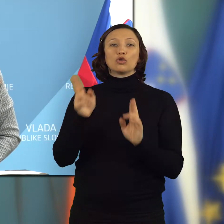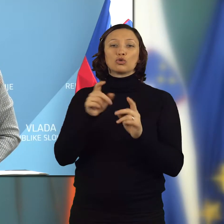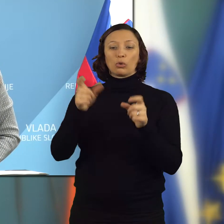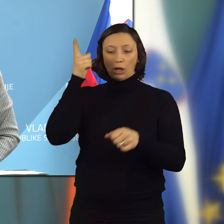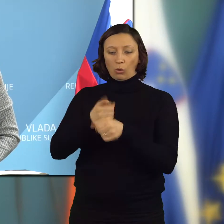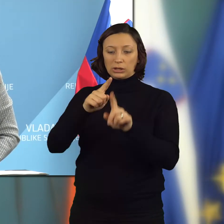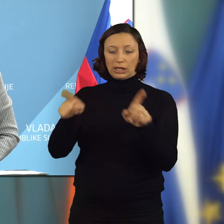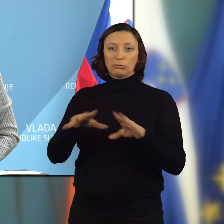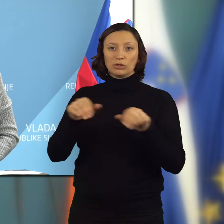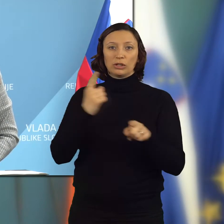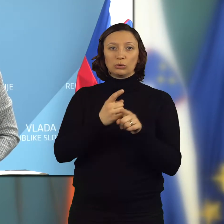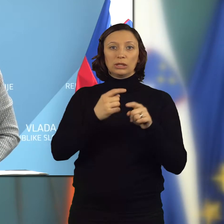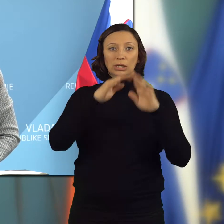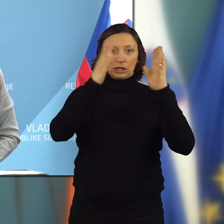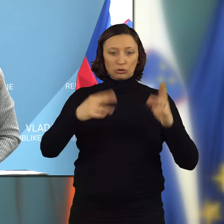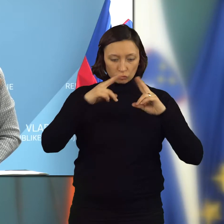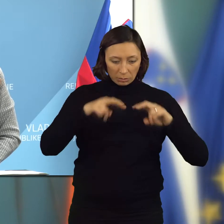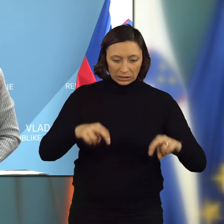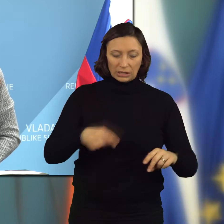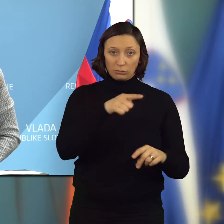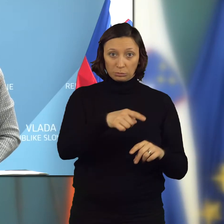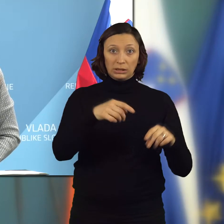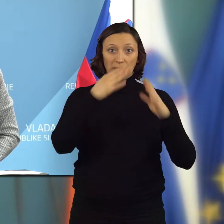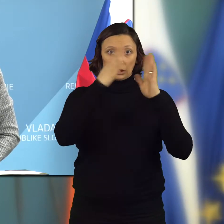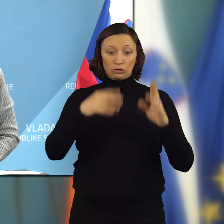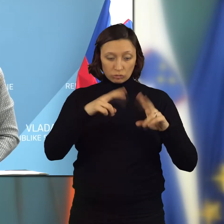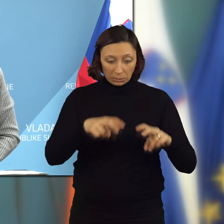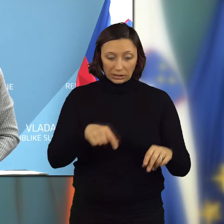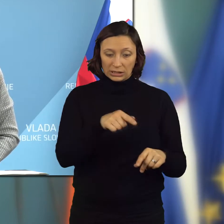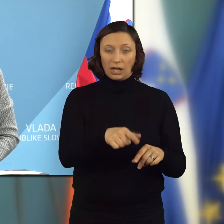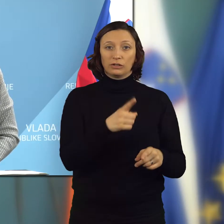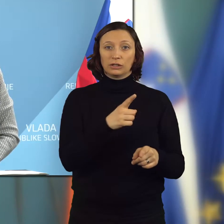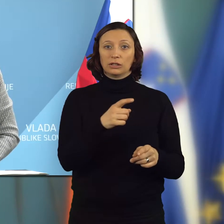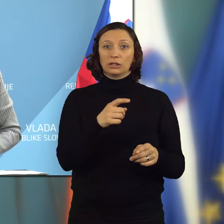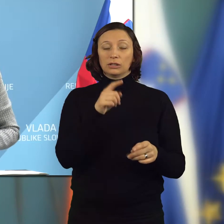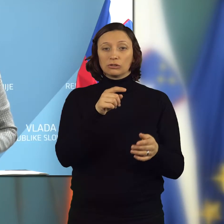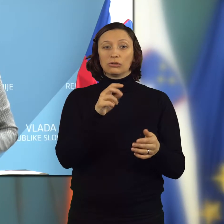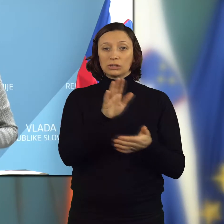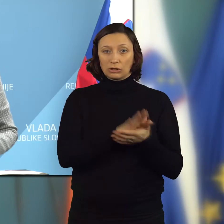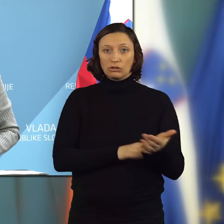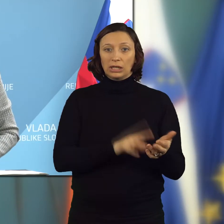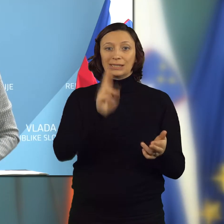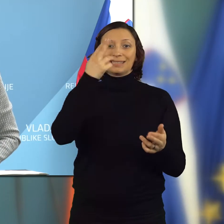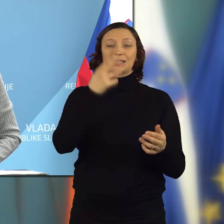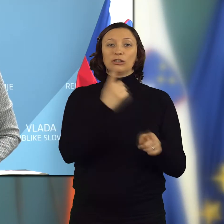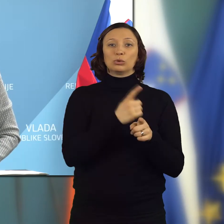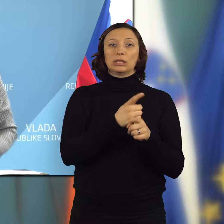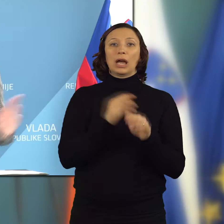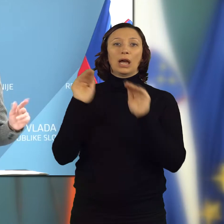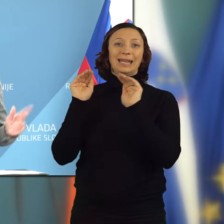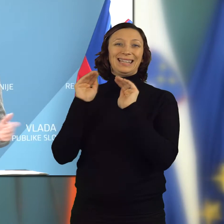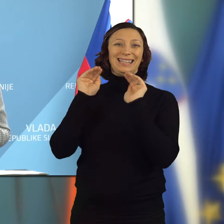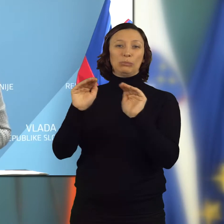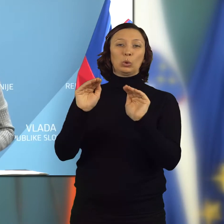sodne odredbe izvedlo tudi hišno preiskavo in ob sami hišni preiskavi so šele začeli sklicevati tudi